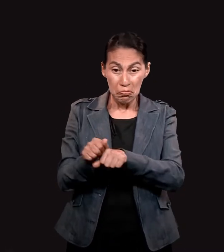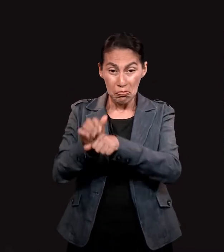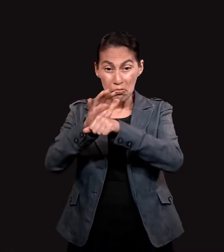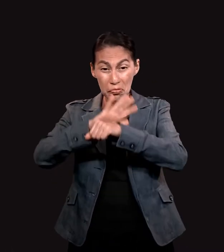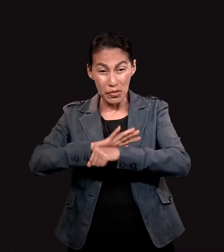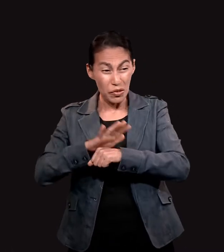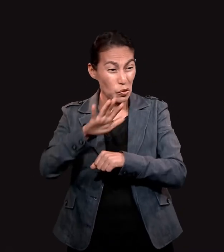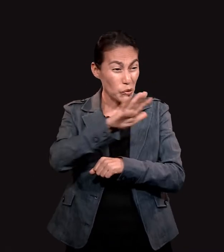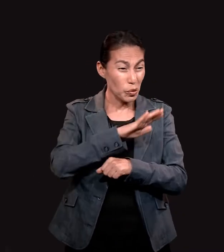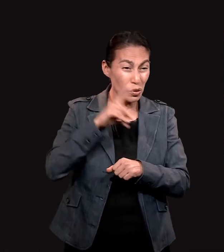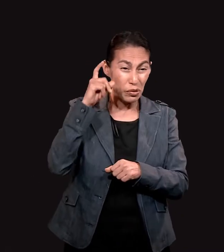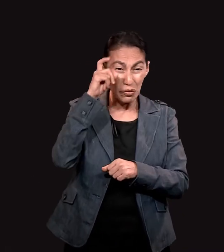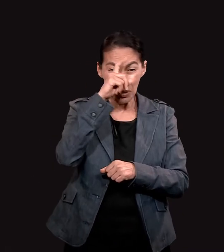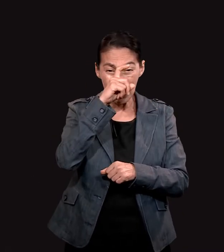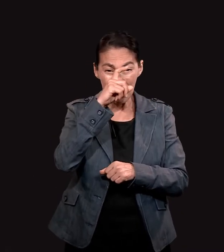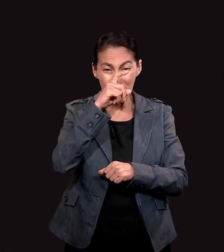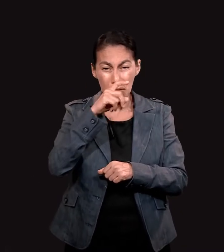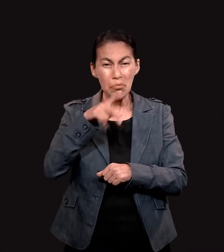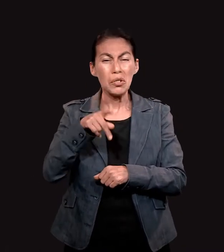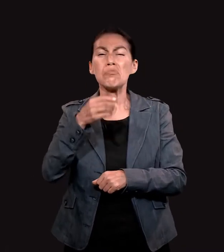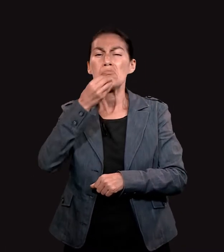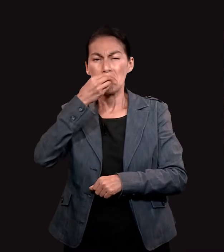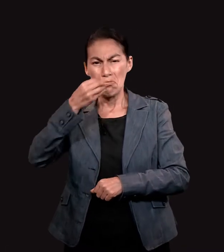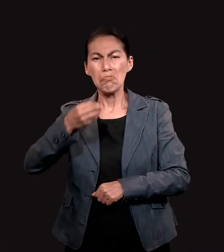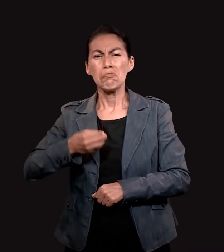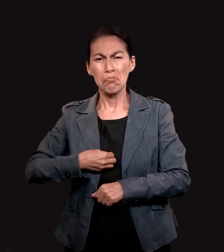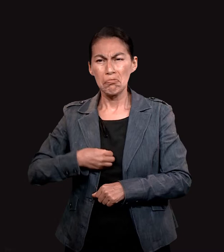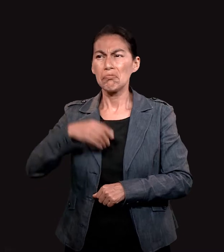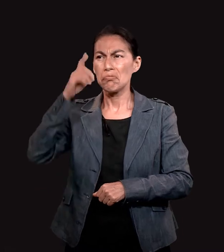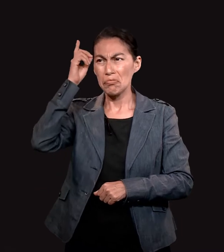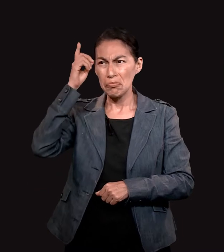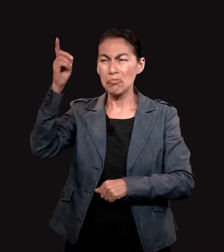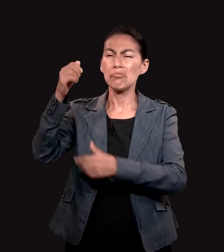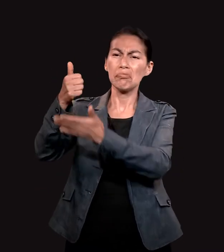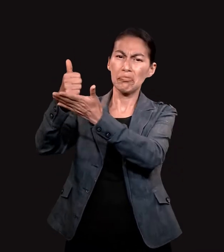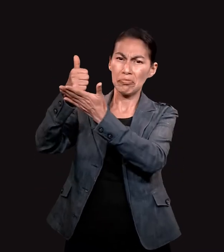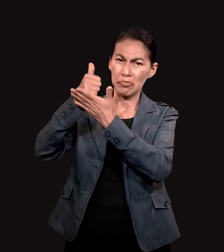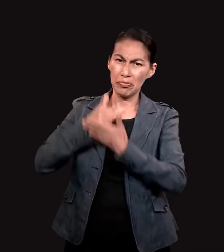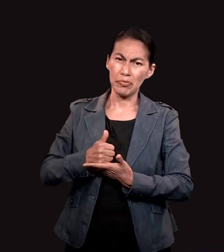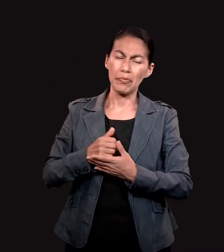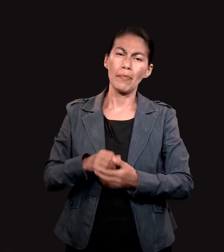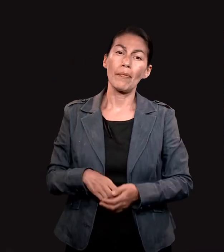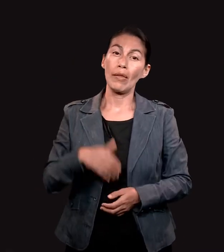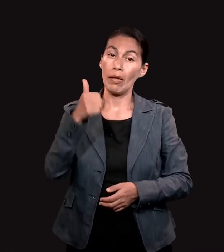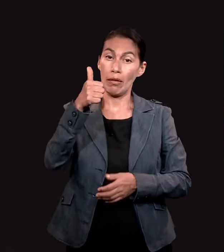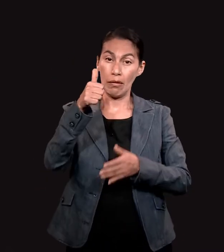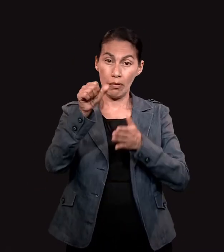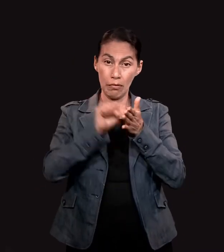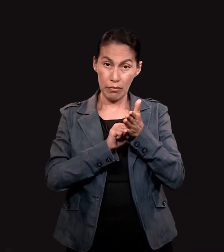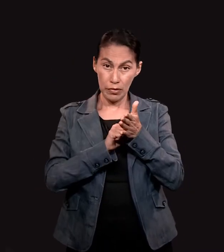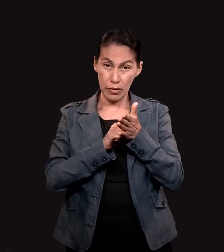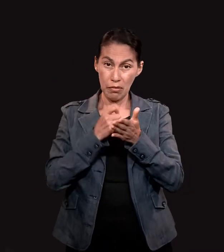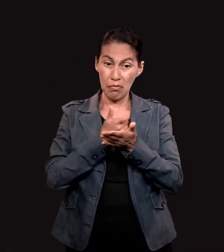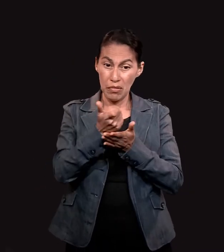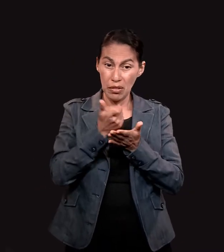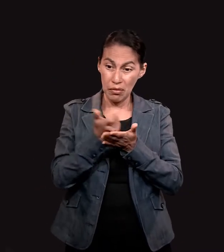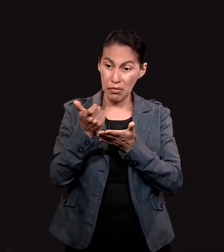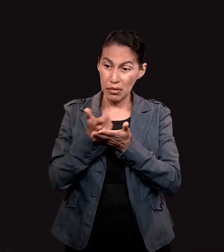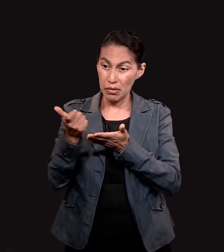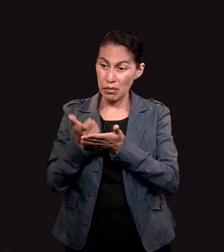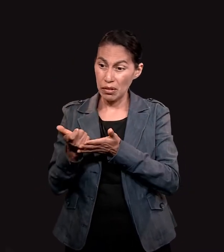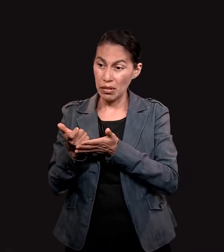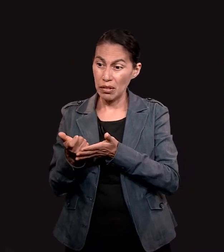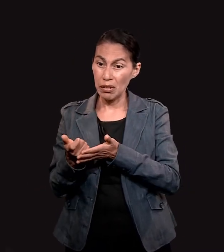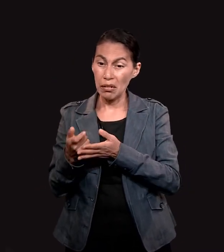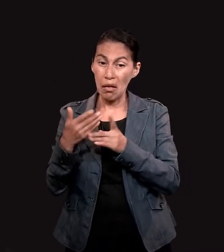que nos golpeaba a todos y que no era fácil. Y Él suplió esa necesidad. Yo recuerdo que duramos 6 meses pagando